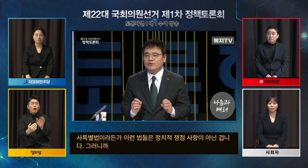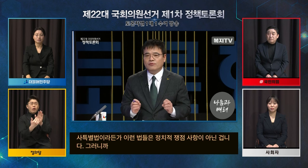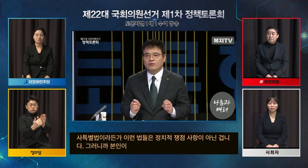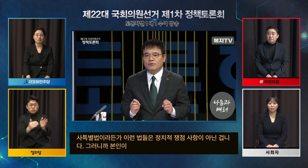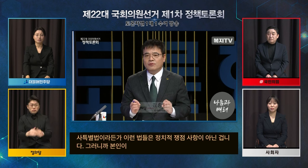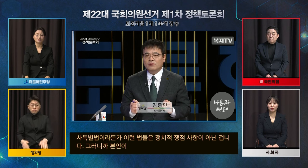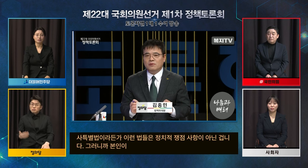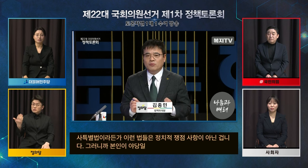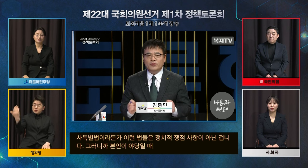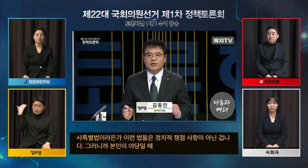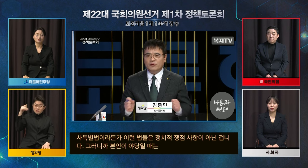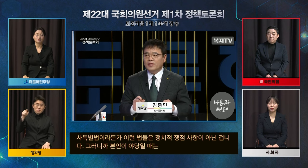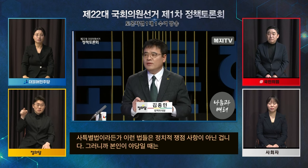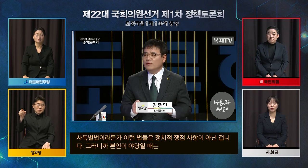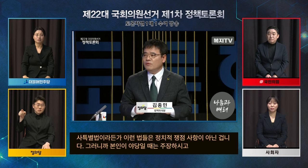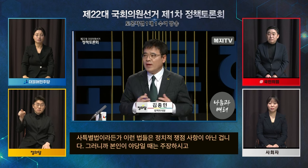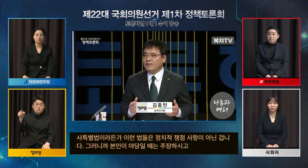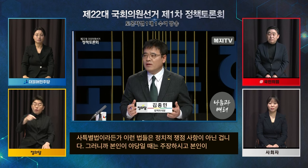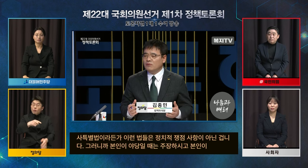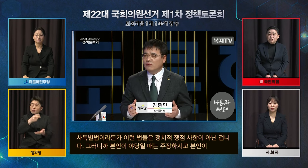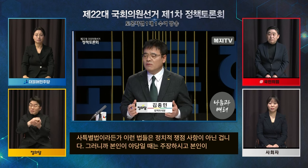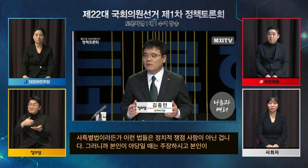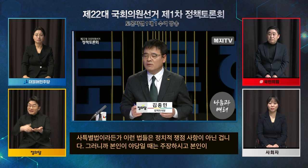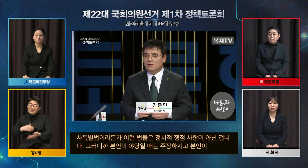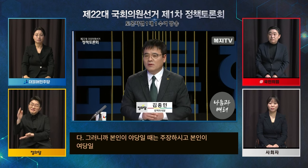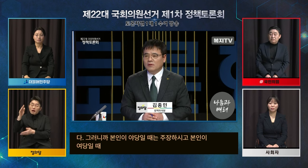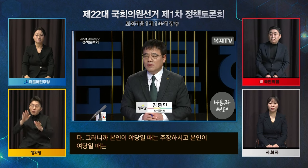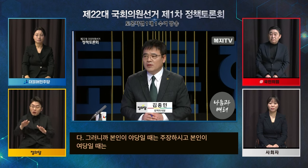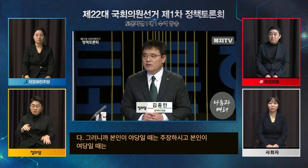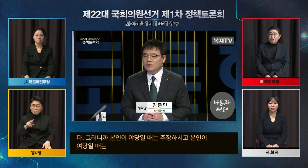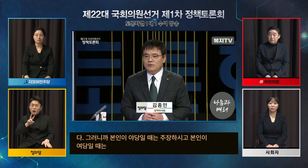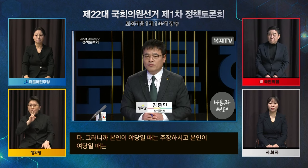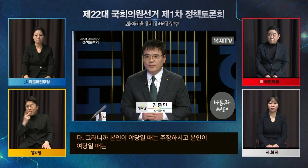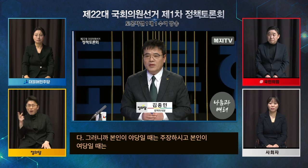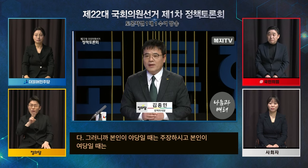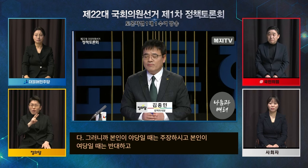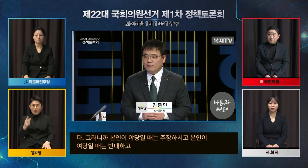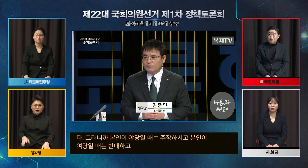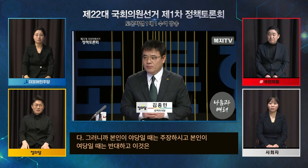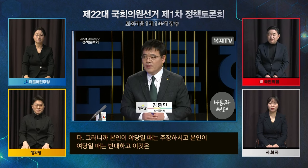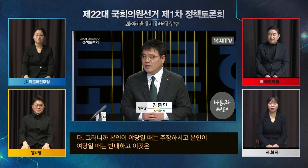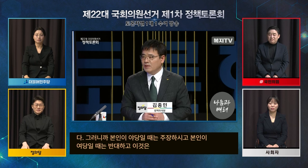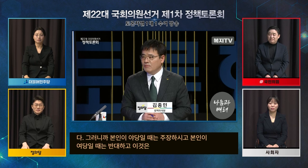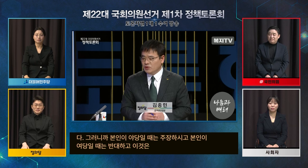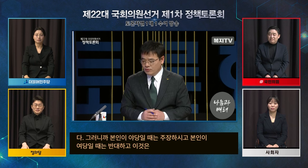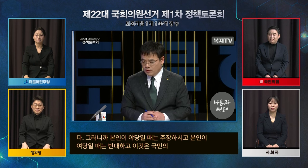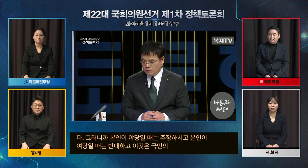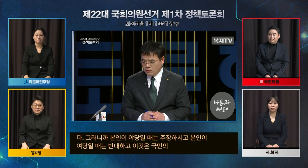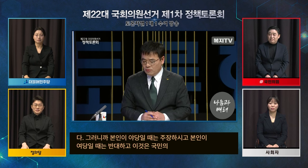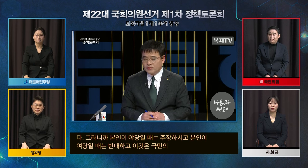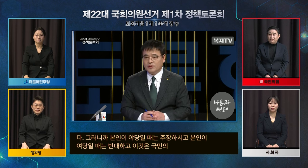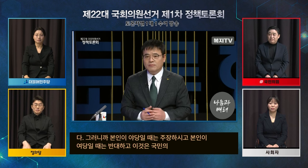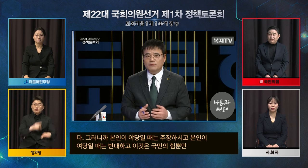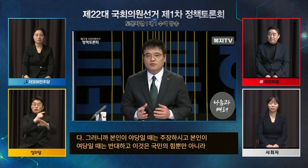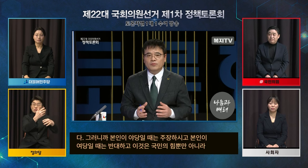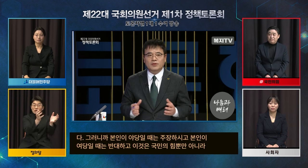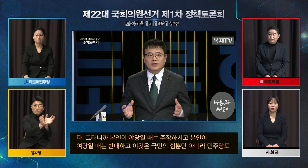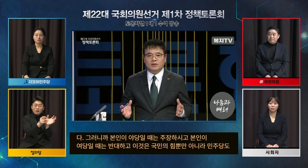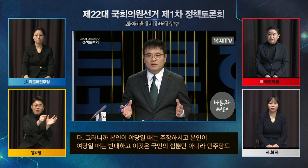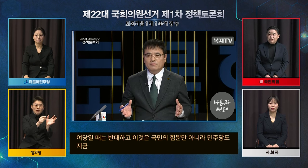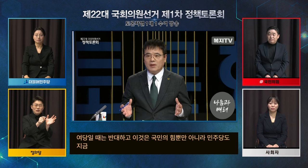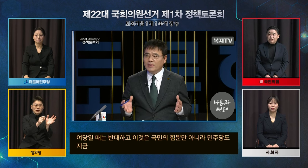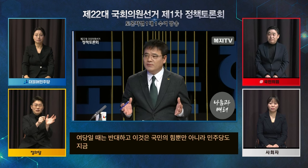때는 주장하시고 본인이 여당일 때는 또 반대하고 이거는 이제 국민의힘 뿐만 아니라 민주당도 지금